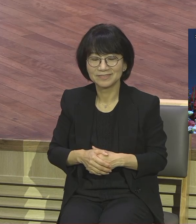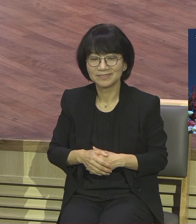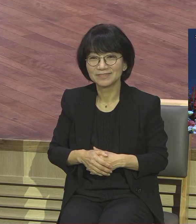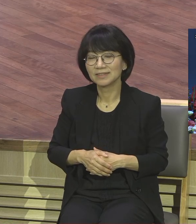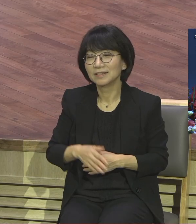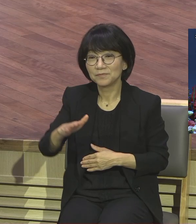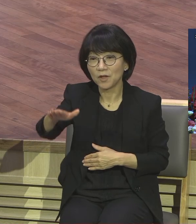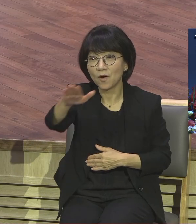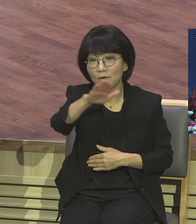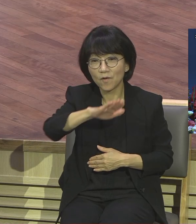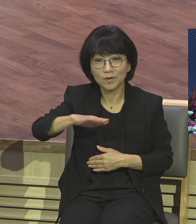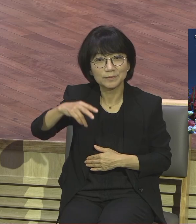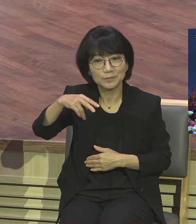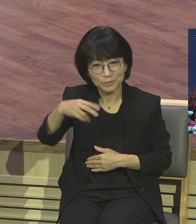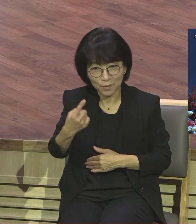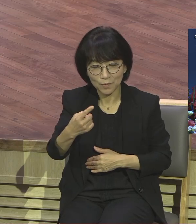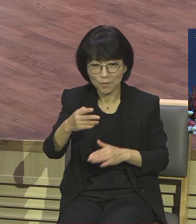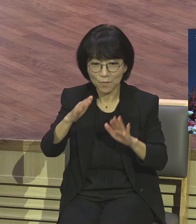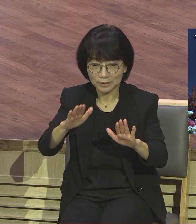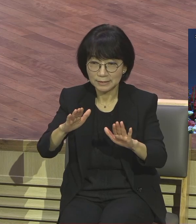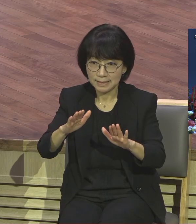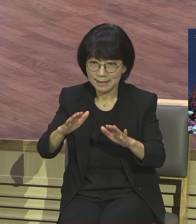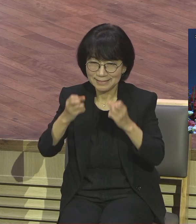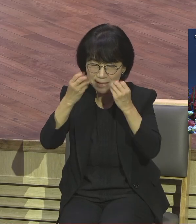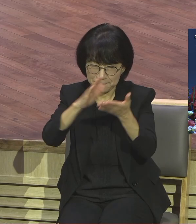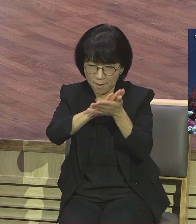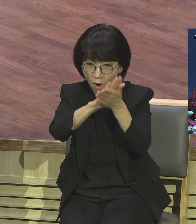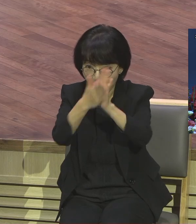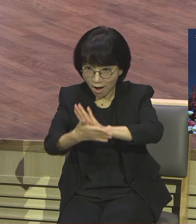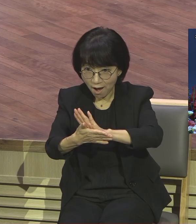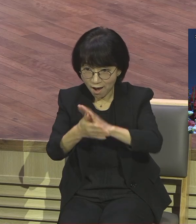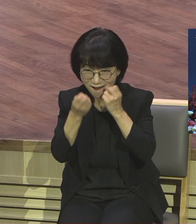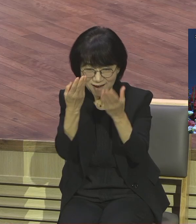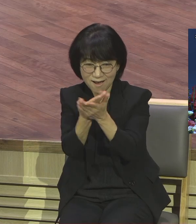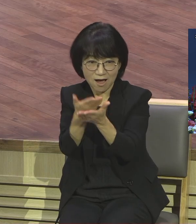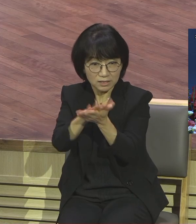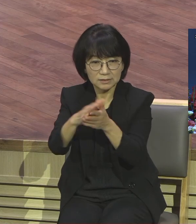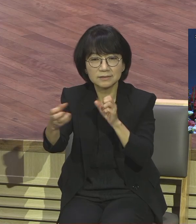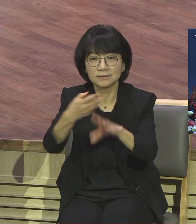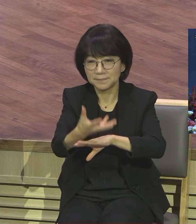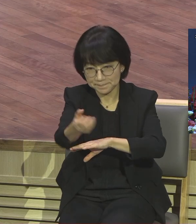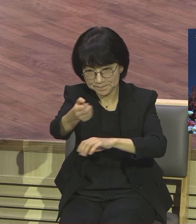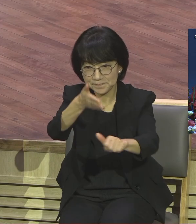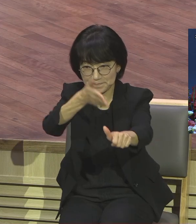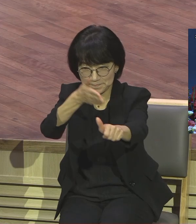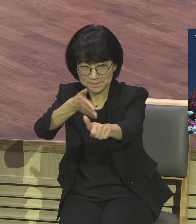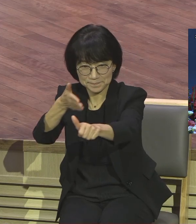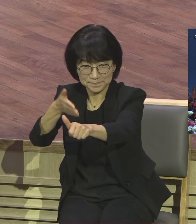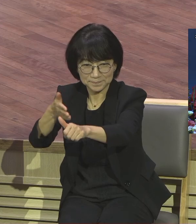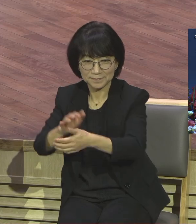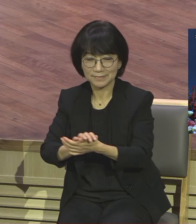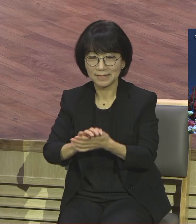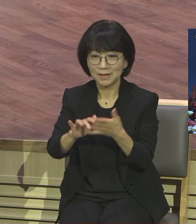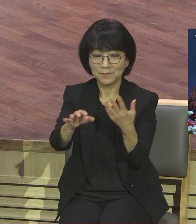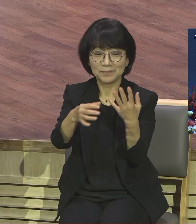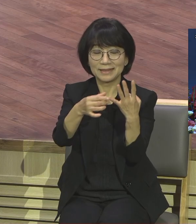현장에서 변화와 혁신의 응답을 다 받으시기를 바랍니다. 세리 출신의